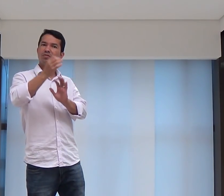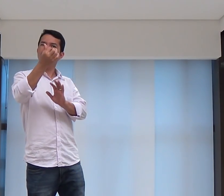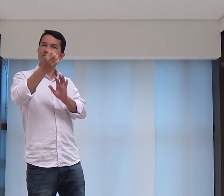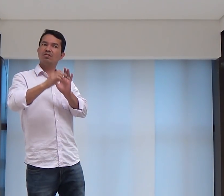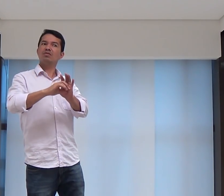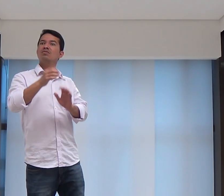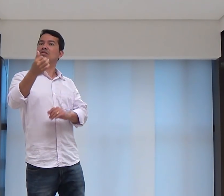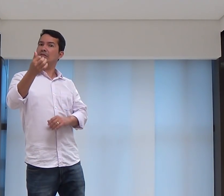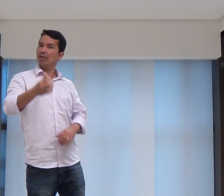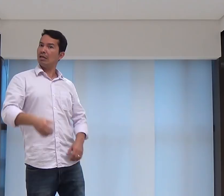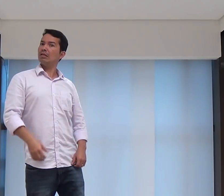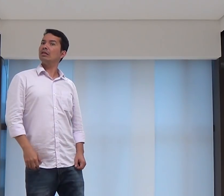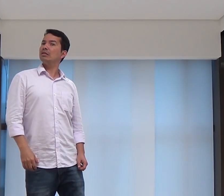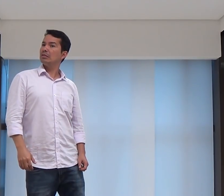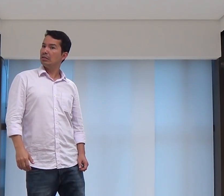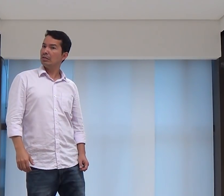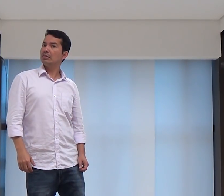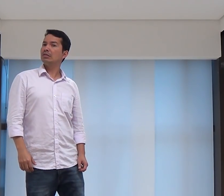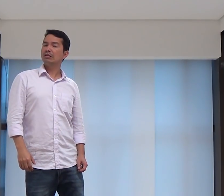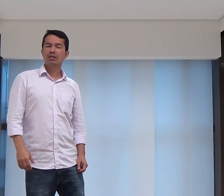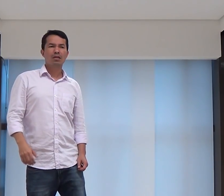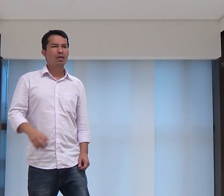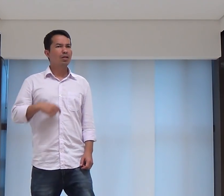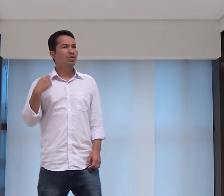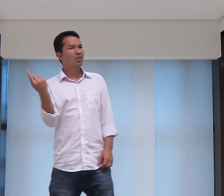Em Romanos 6:6.